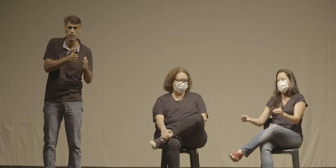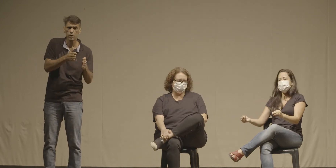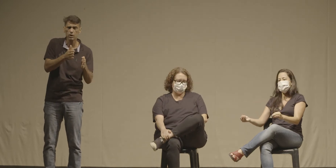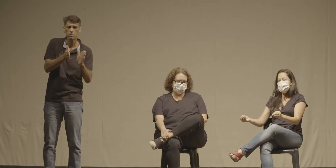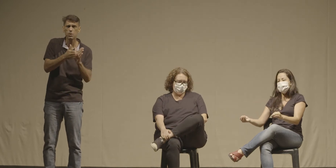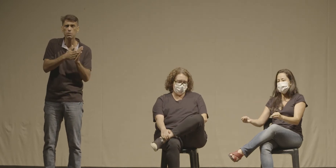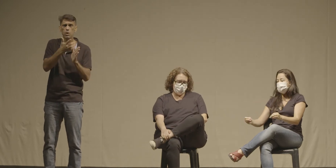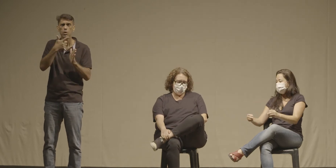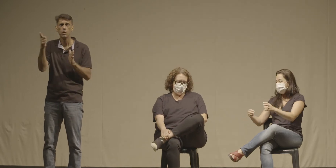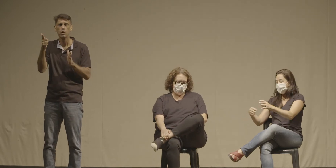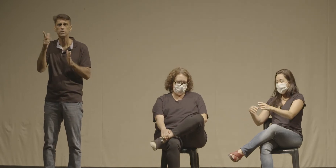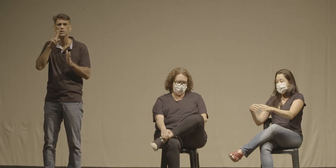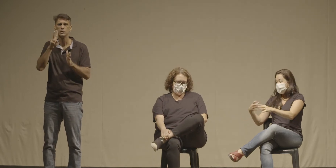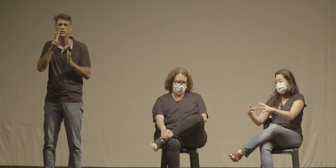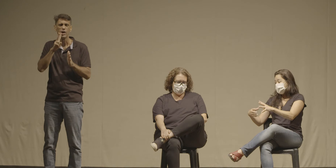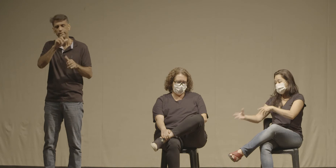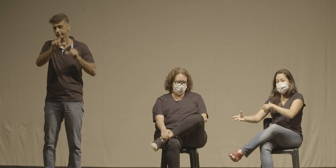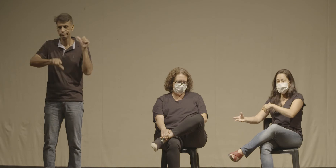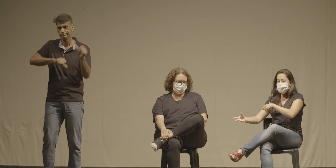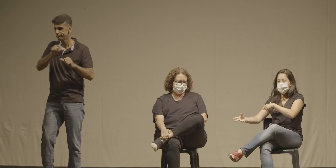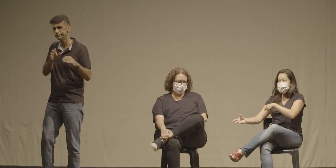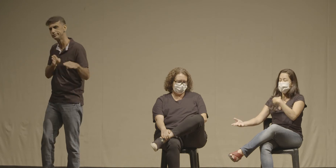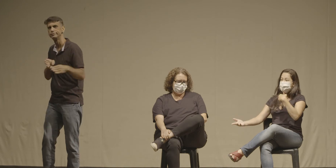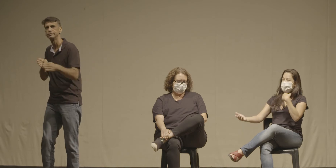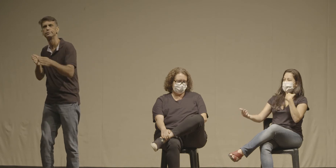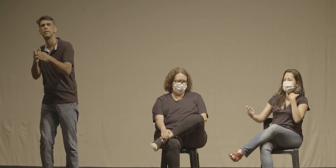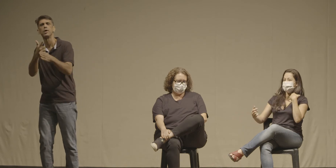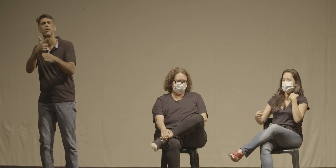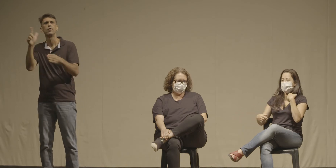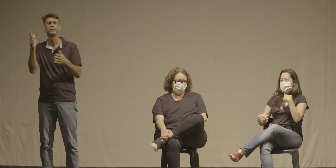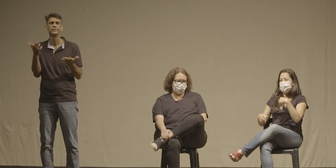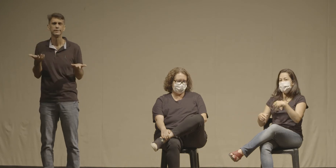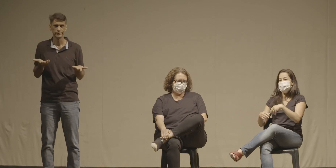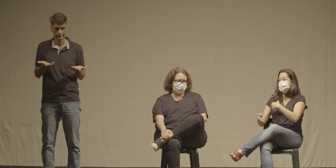uma história mais interessante, e aí você não estava preparado, já fica